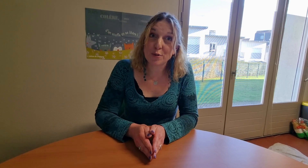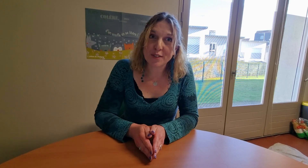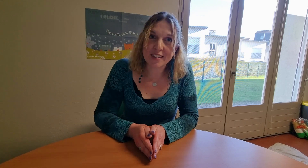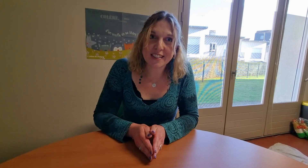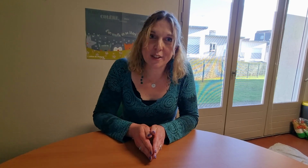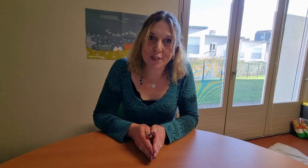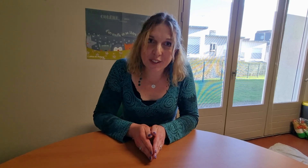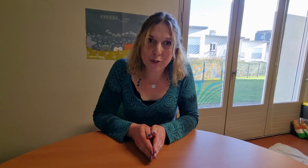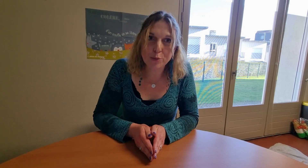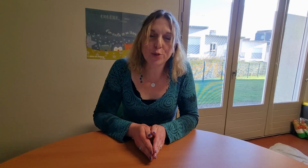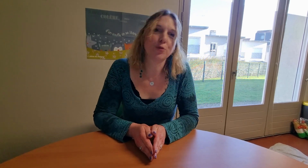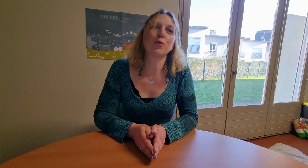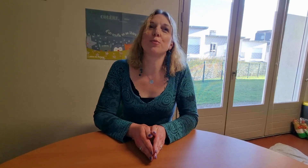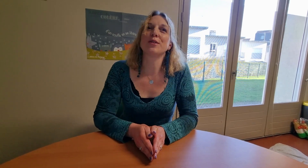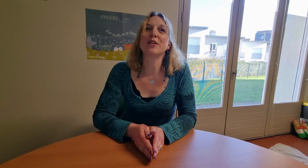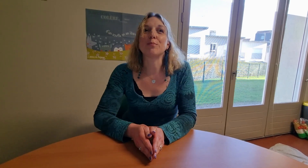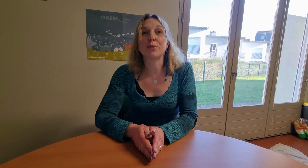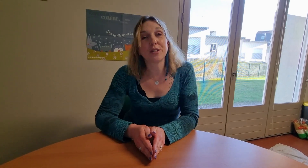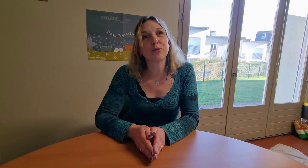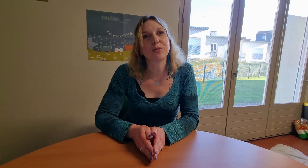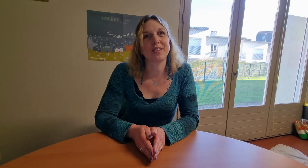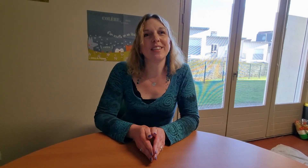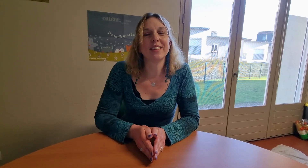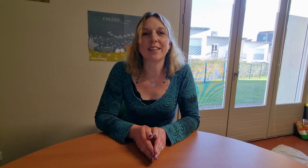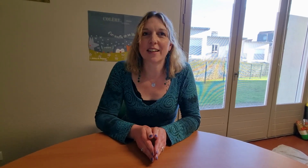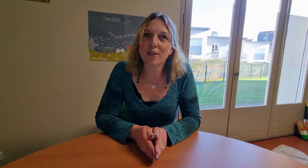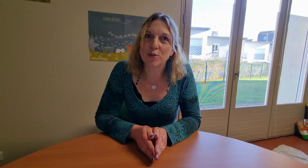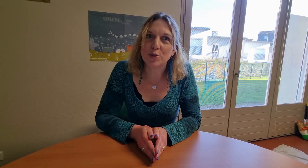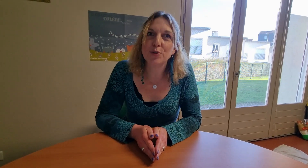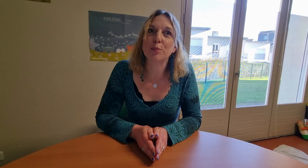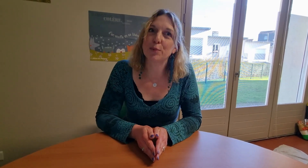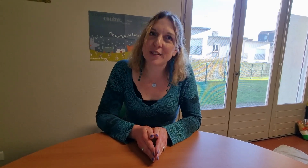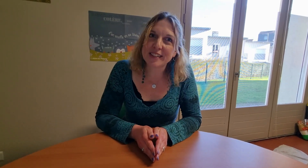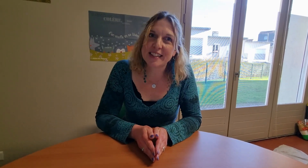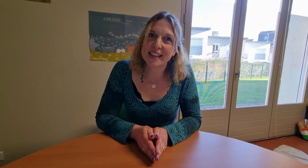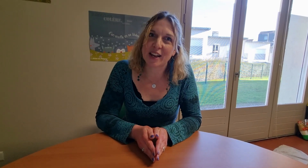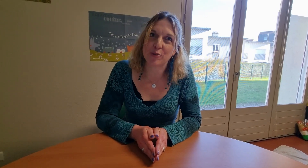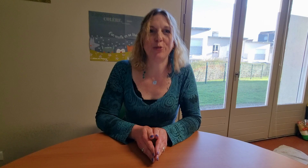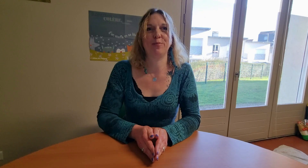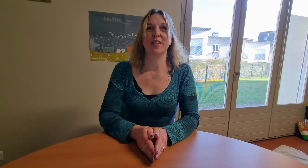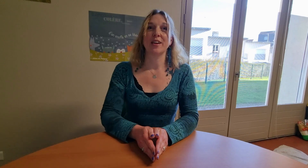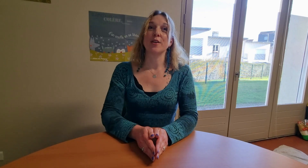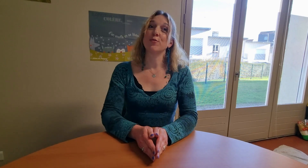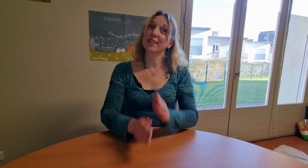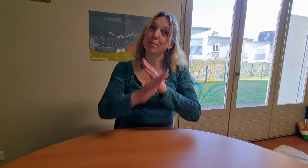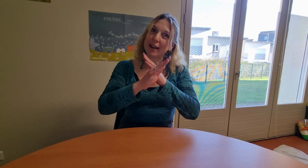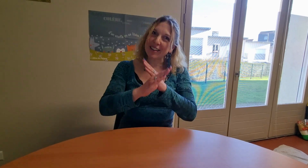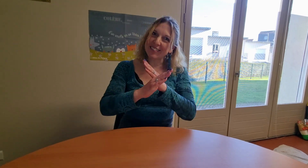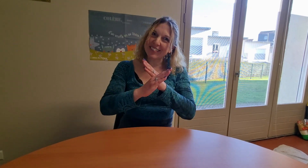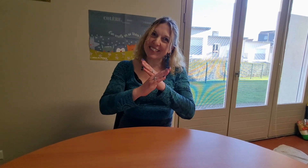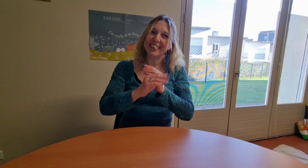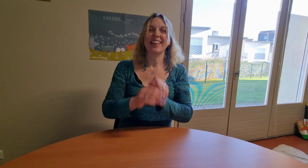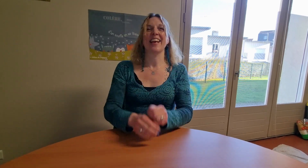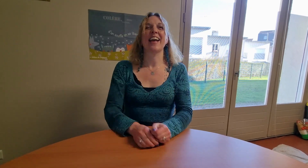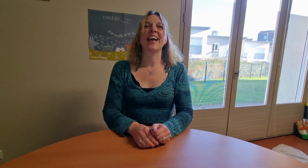profiter de cette vidéo pour vous proposer une petite comptine qui est très connue, donc petit escargot. Vous êtes prêts?